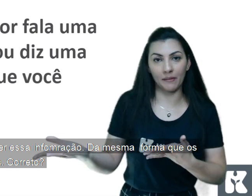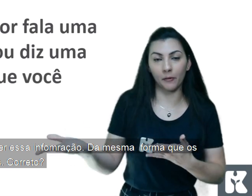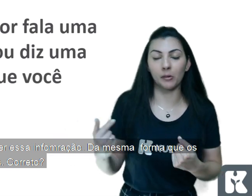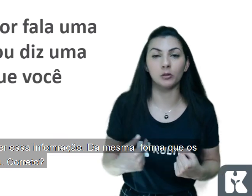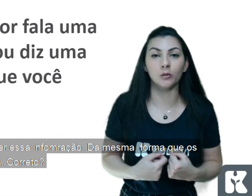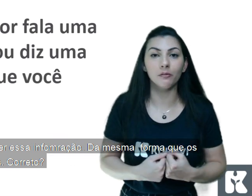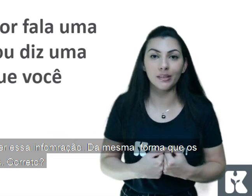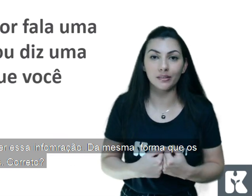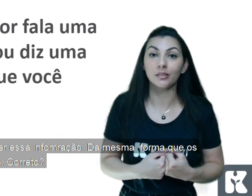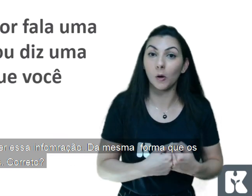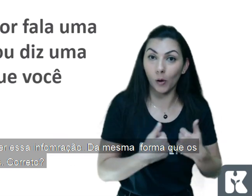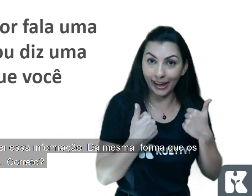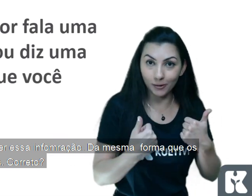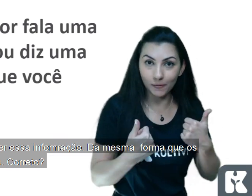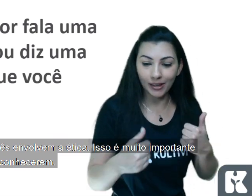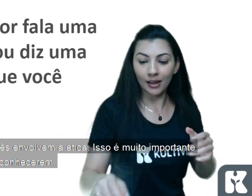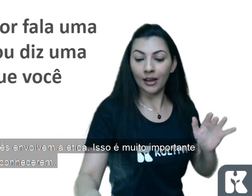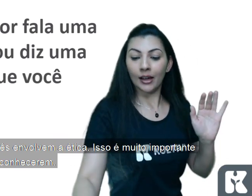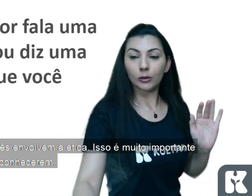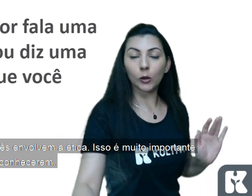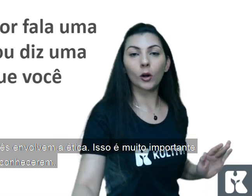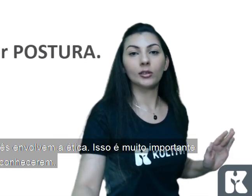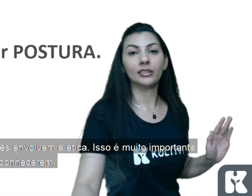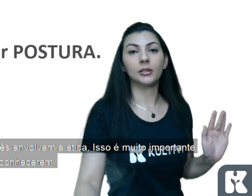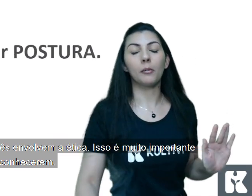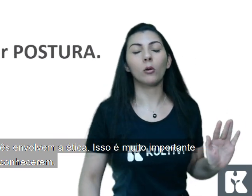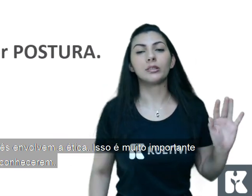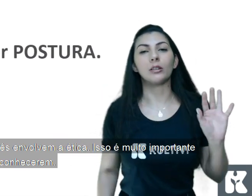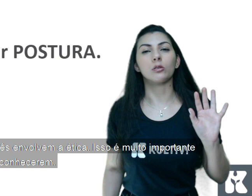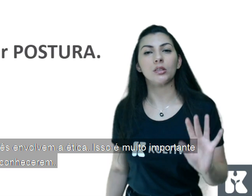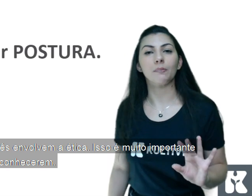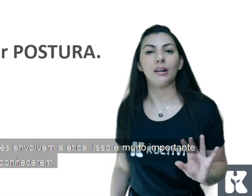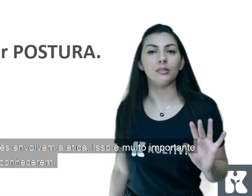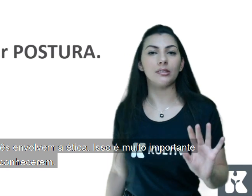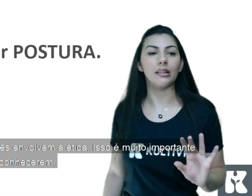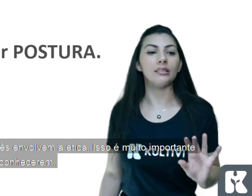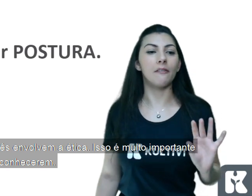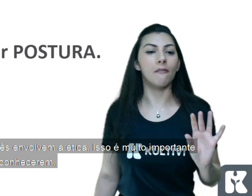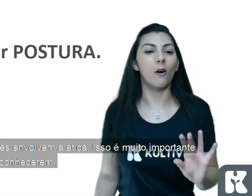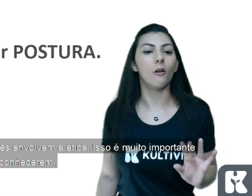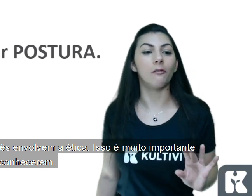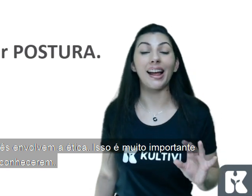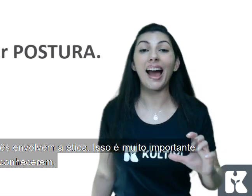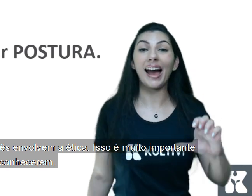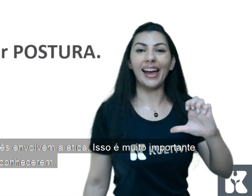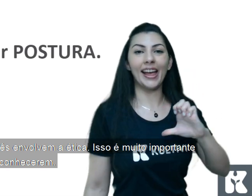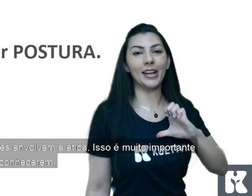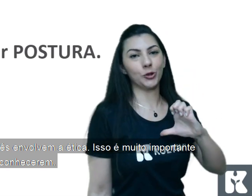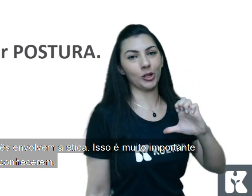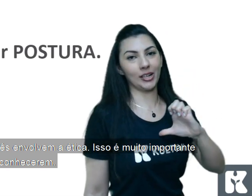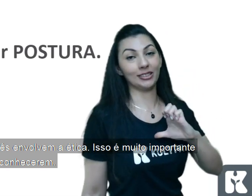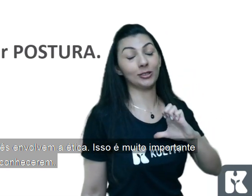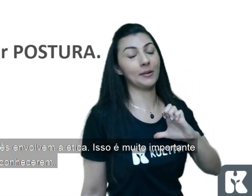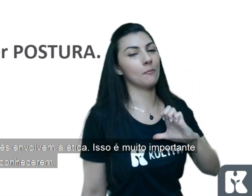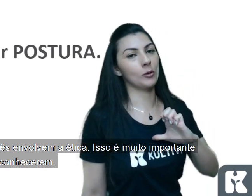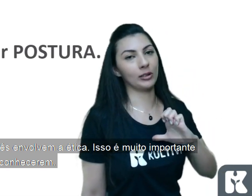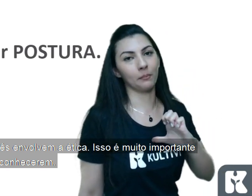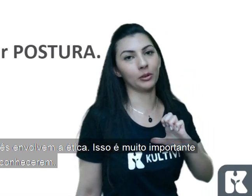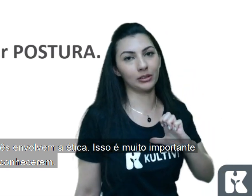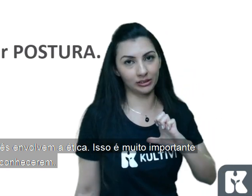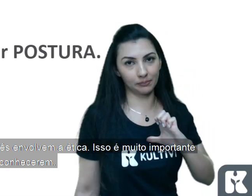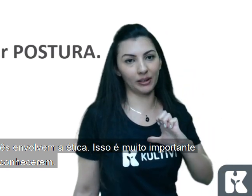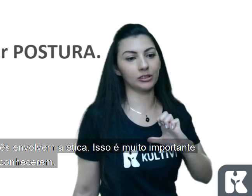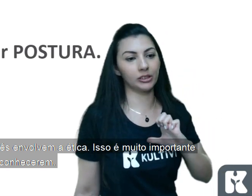da mesma forma que os ouvintes, correto? Todos esses pontos que eu trouxe para vocês envolvem a ética. Isso é